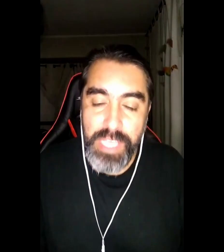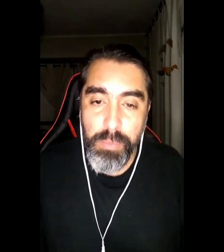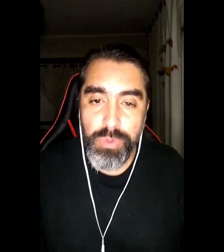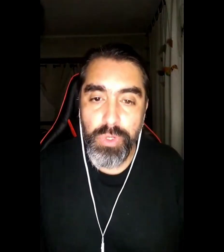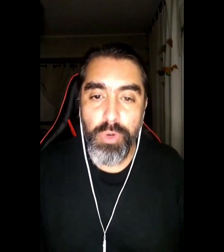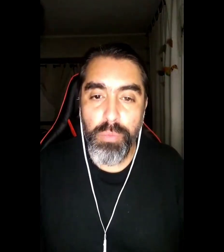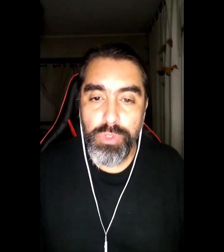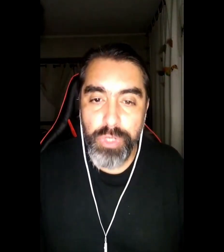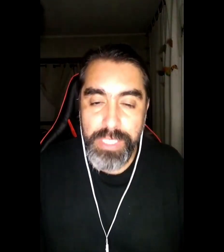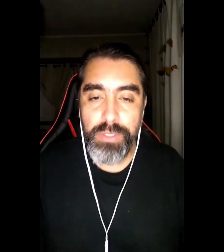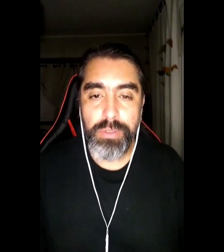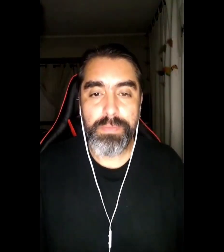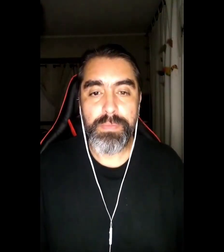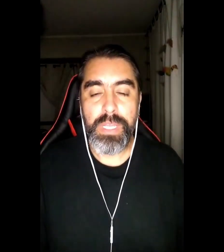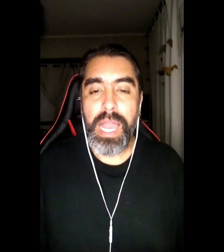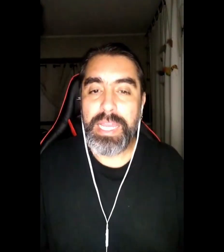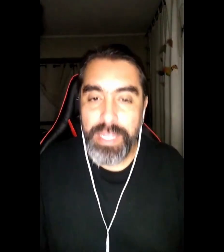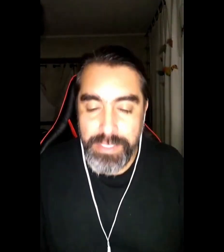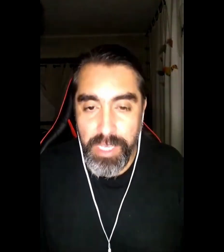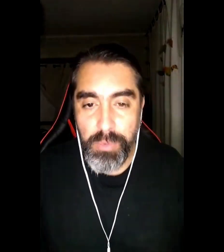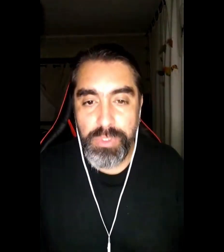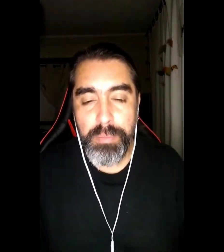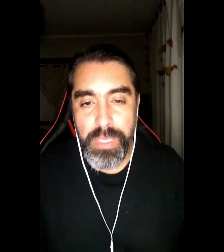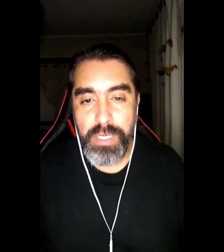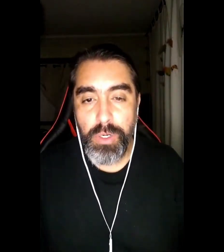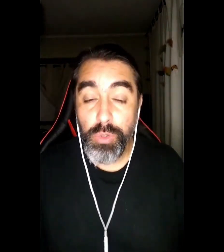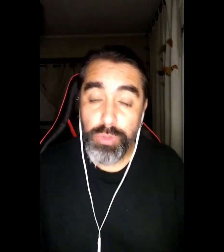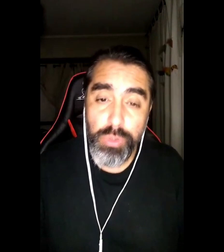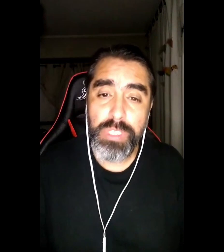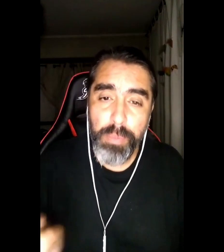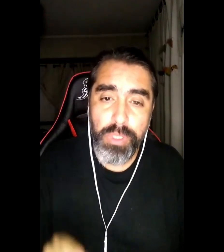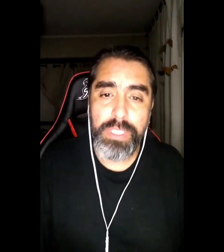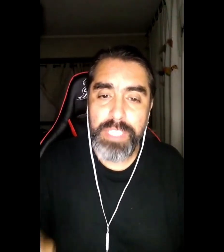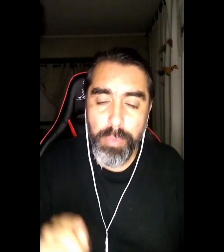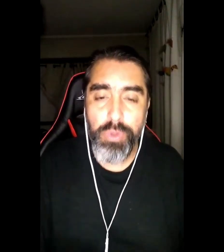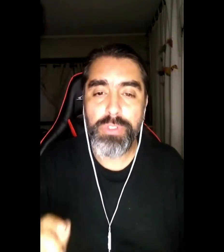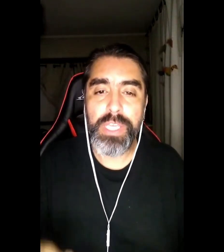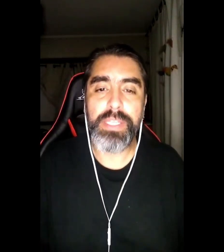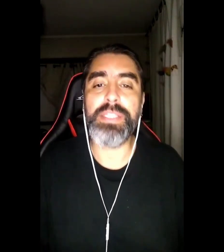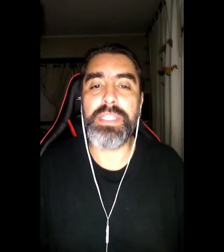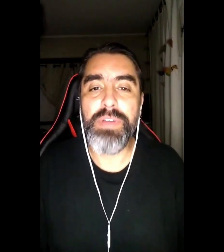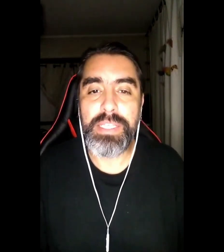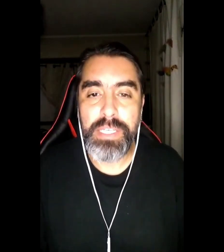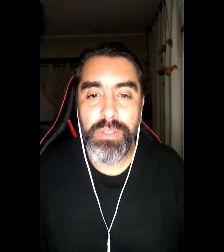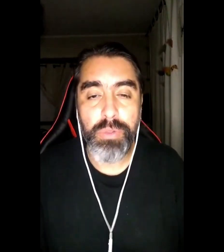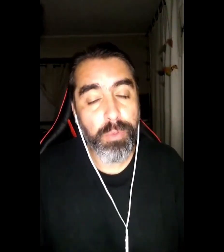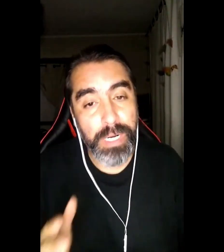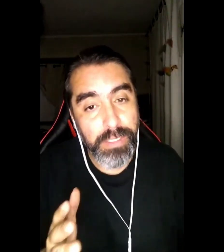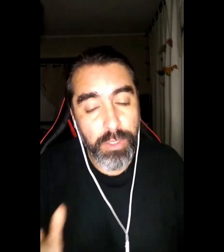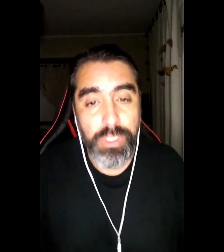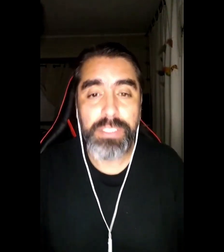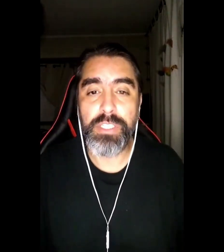Les deseamos mucho éxito. Agradecemos también los otros aportes y apoyos que esta iniciativa ha tenido